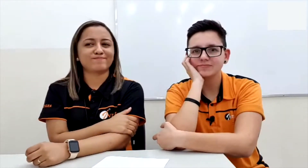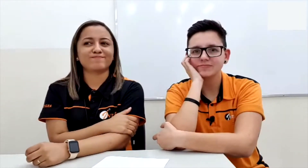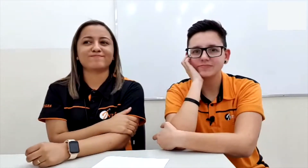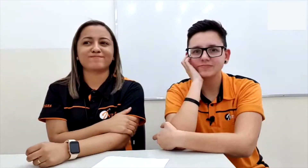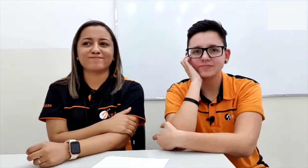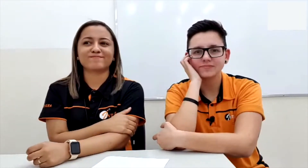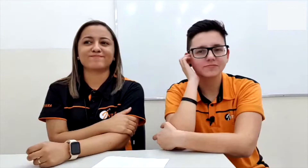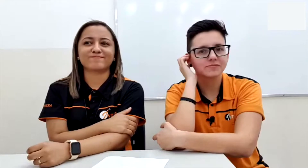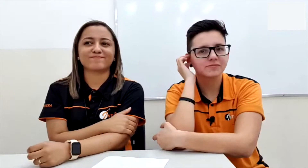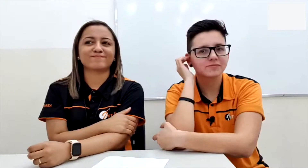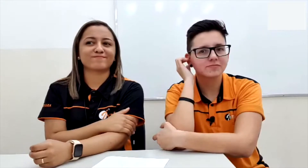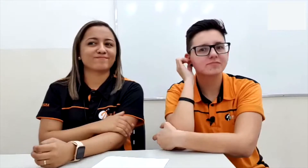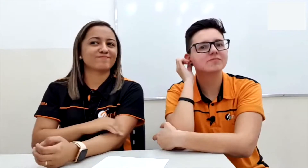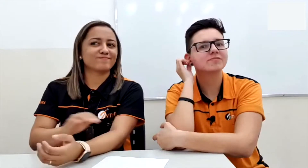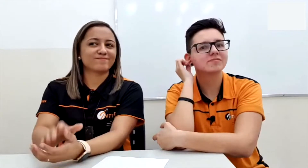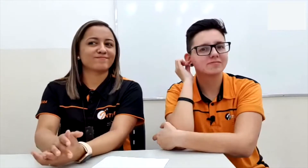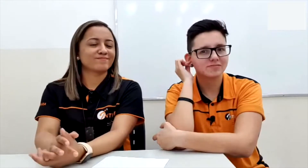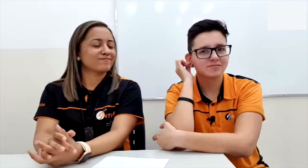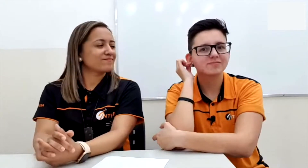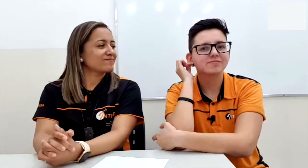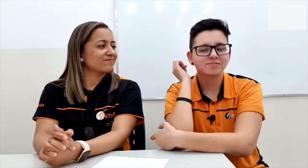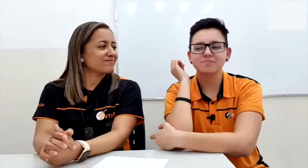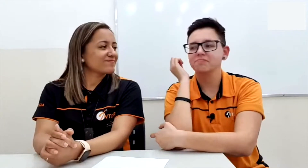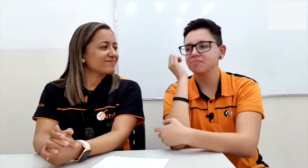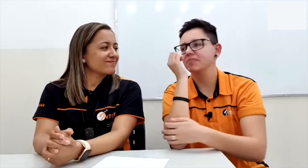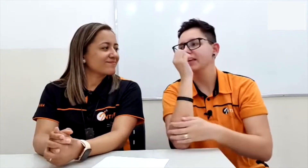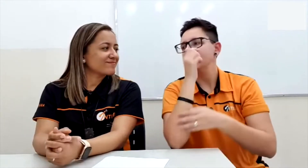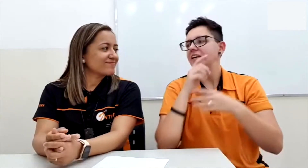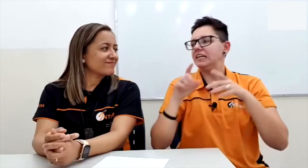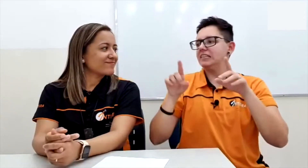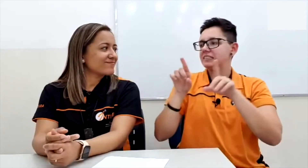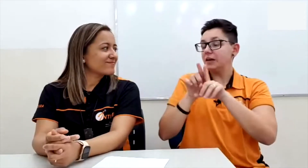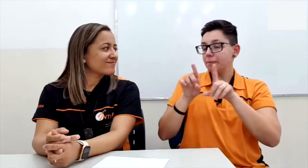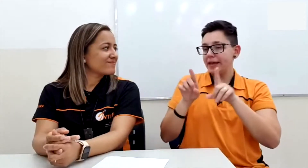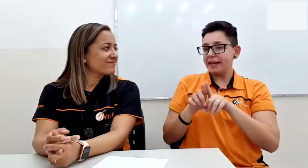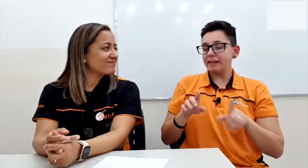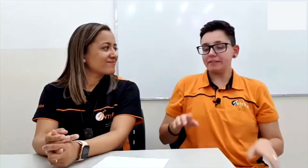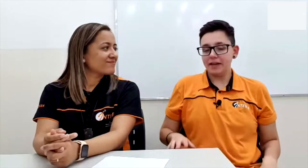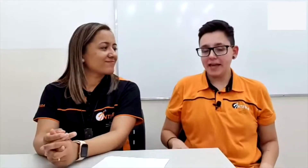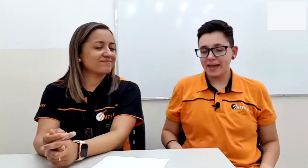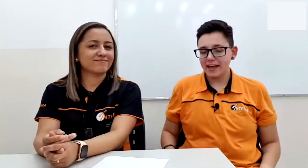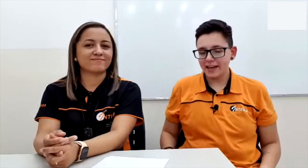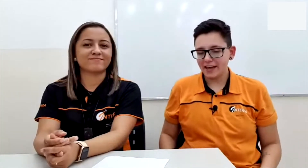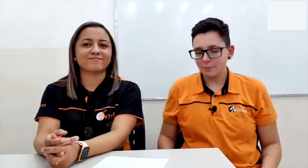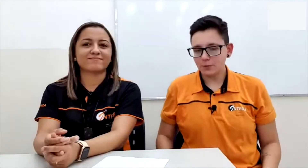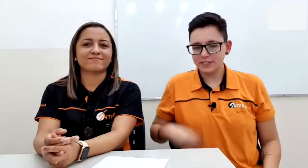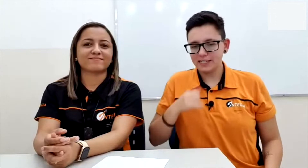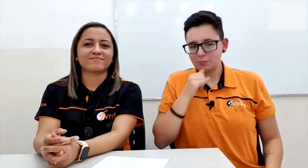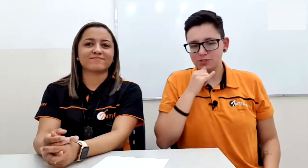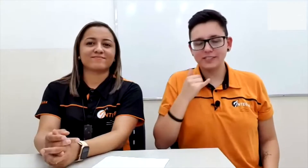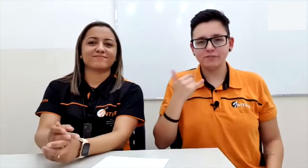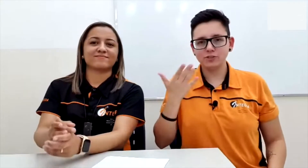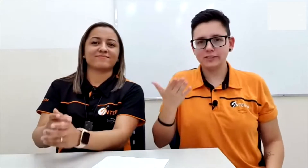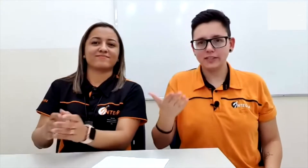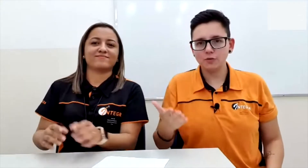surdo, quando ele vê, né, isso é realmente verdadeiro. Também, por exemplo, se você não